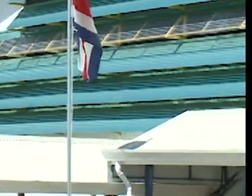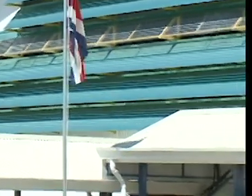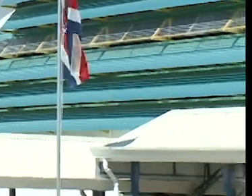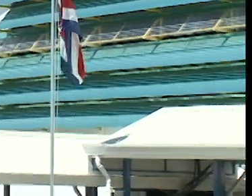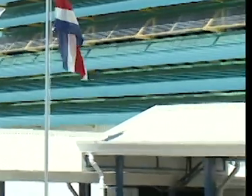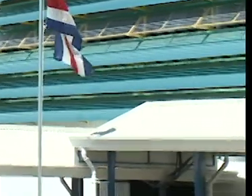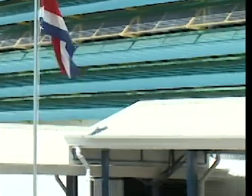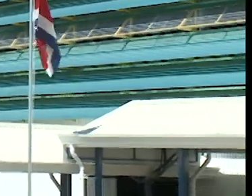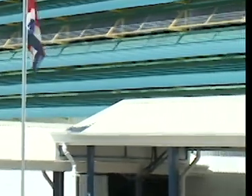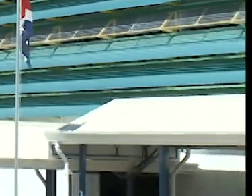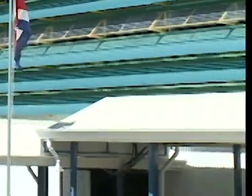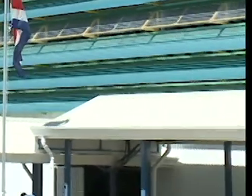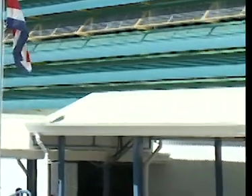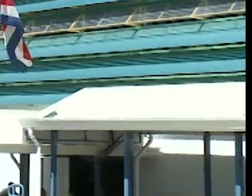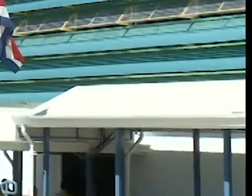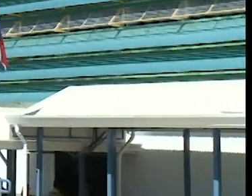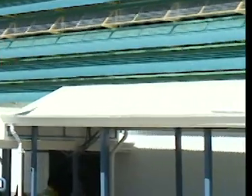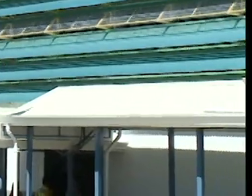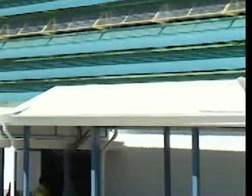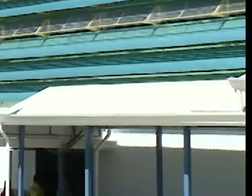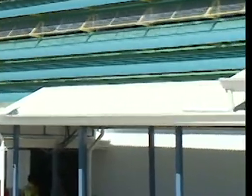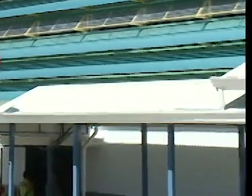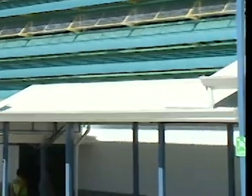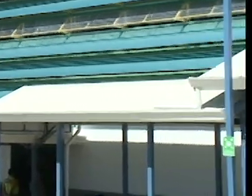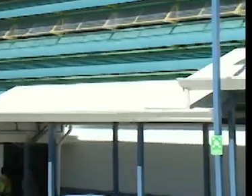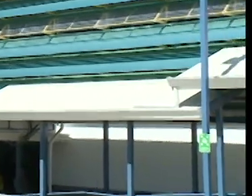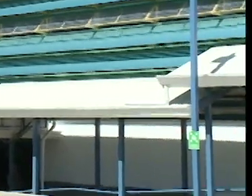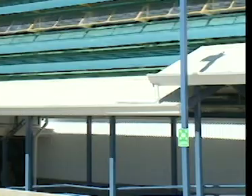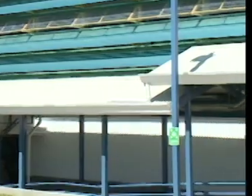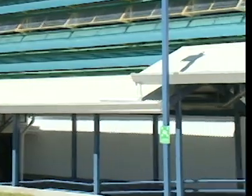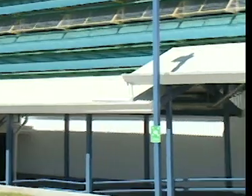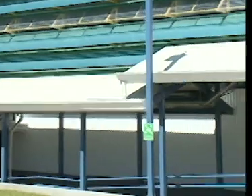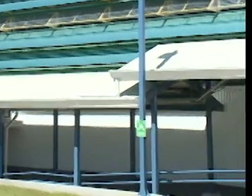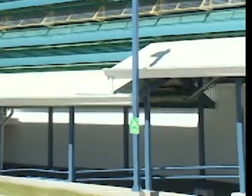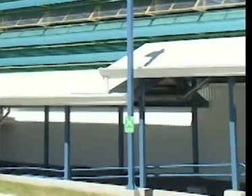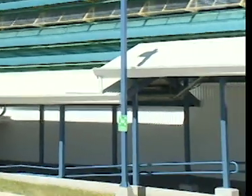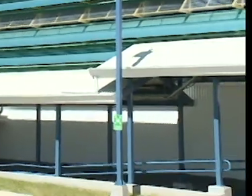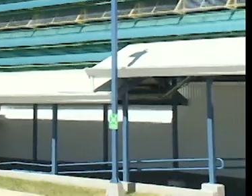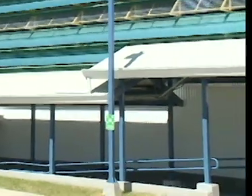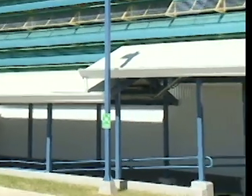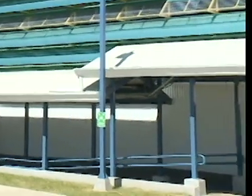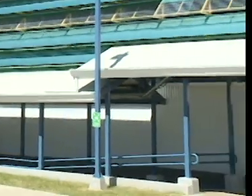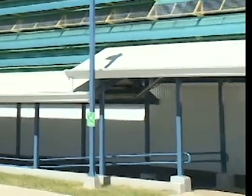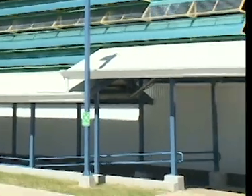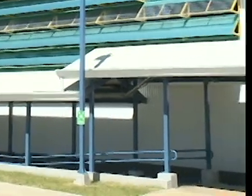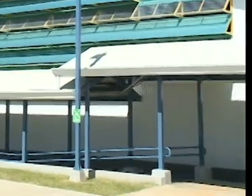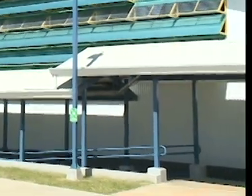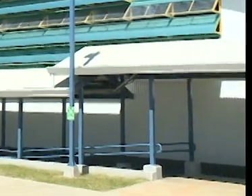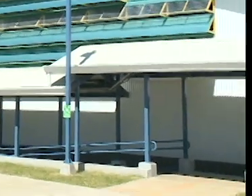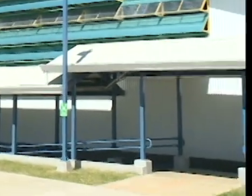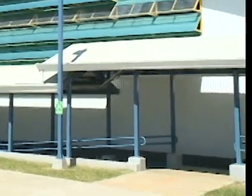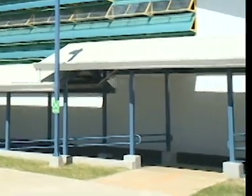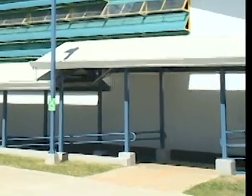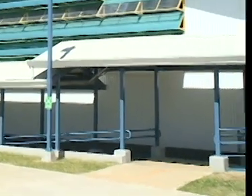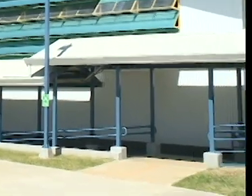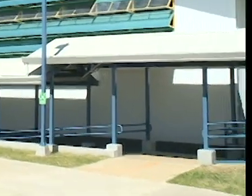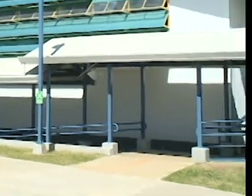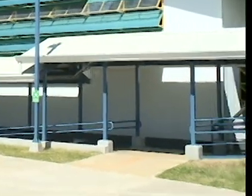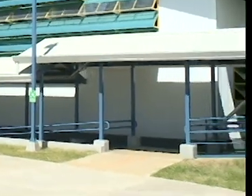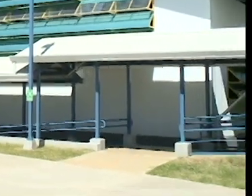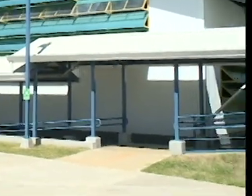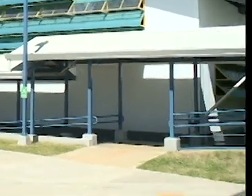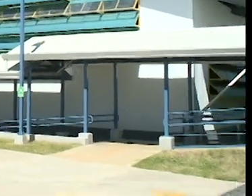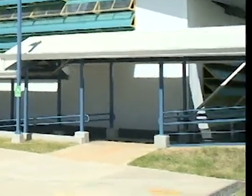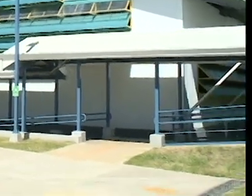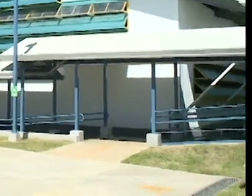A partir del próximo curso electivo, el Liceo de Guararí de Heredia aumentará su matrícula de 171 a 650 estudiantes. Por 3 años,